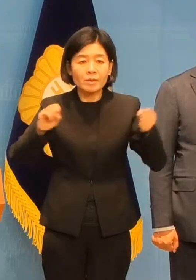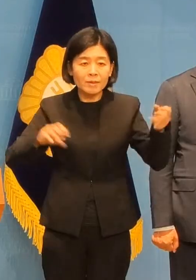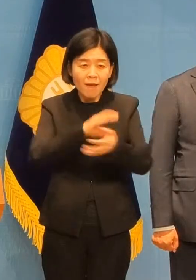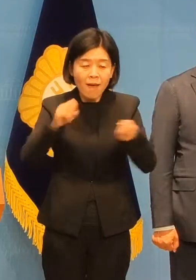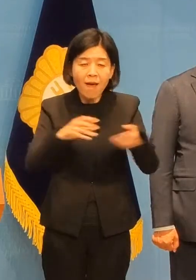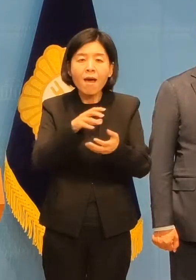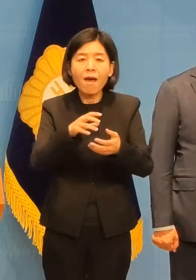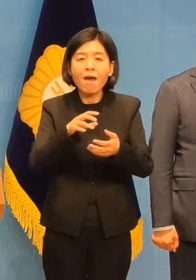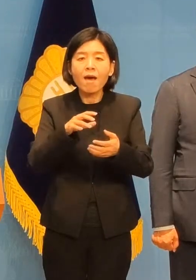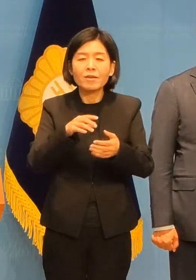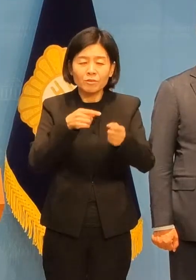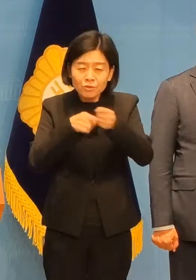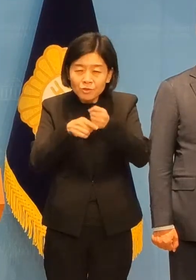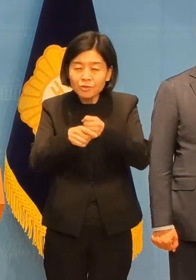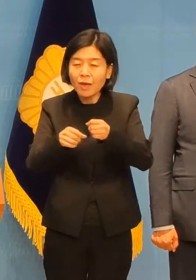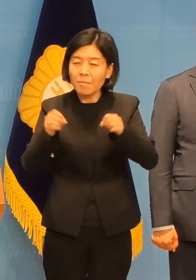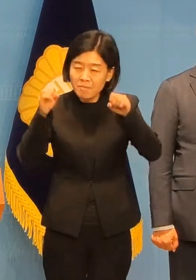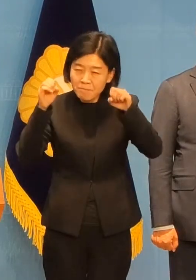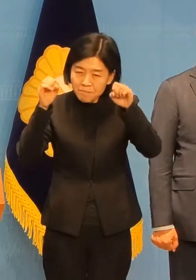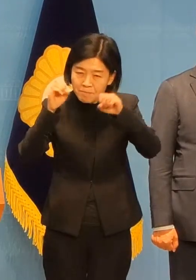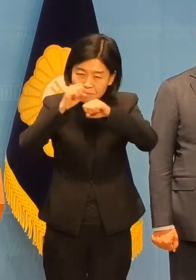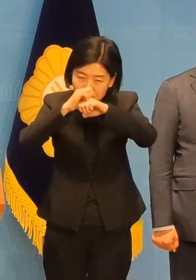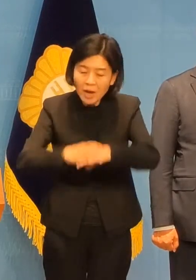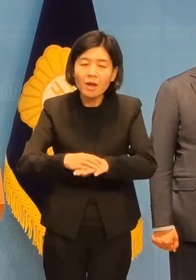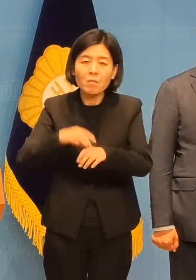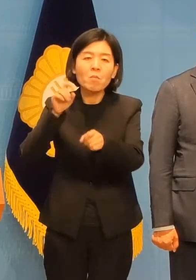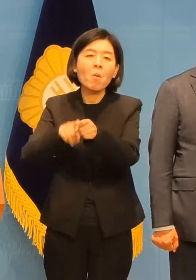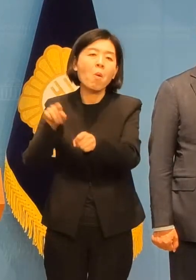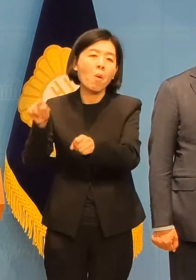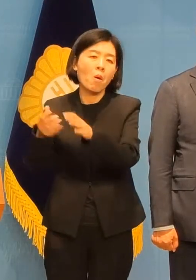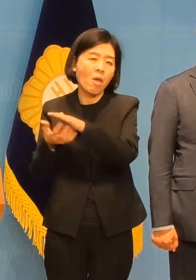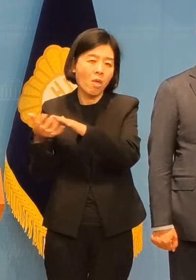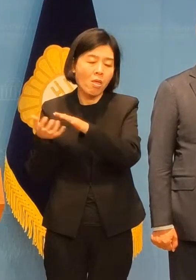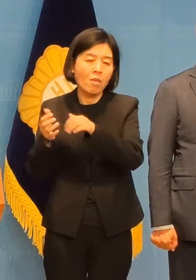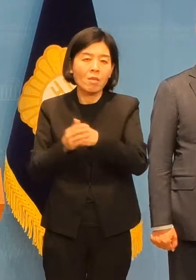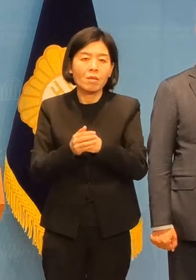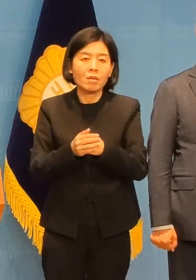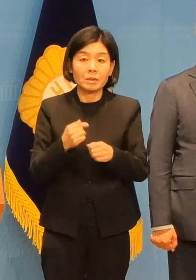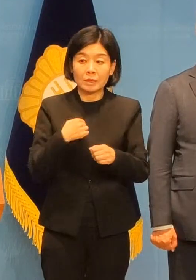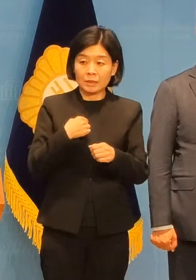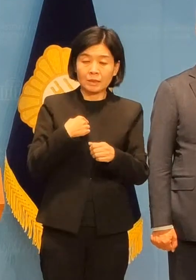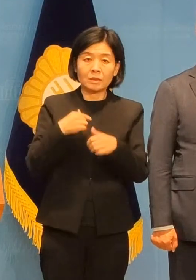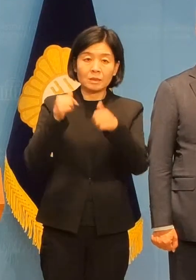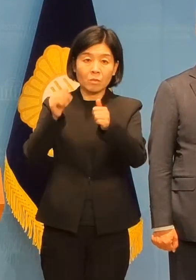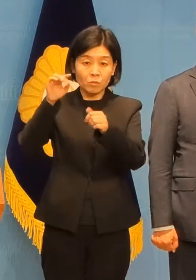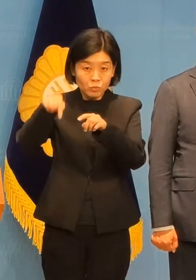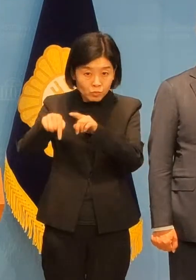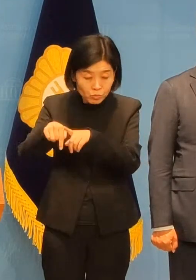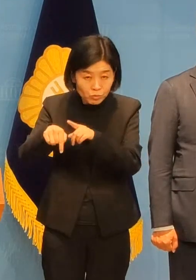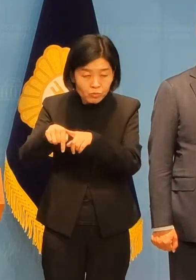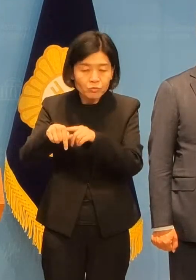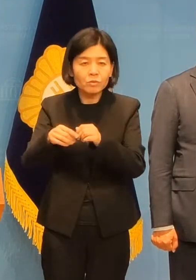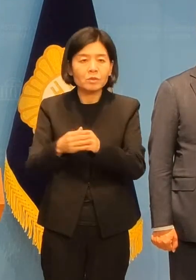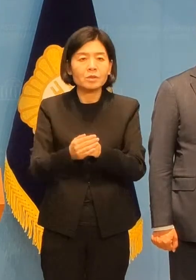시도입니다. 저희는 내란 혐의 수사와 관련해서 사법부에 의해서 자행되고 있는